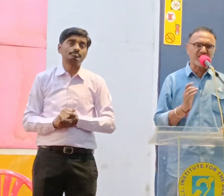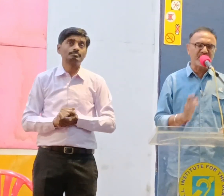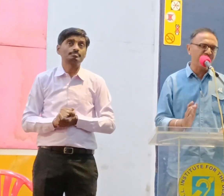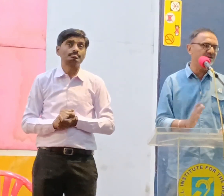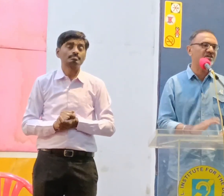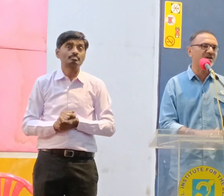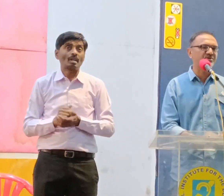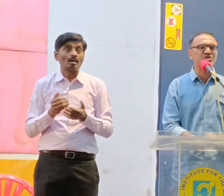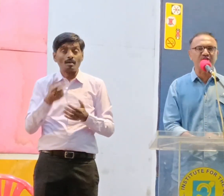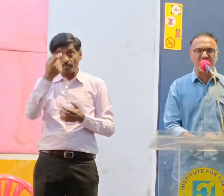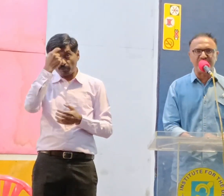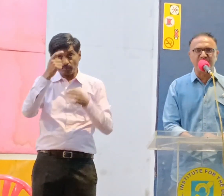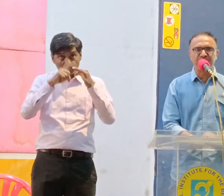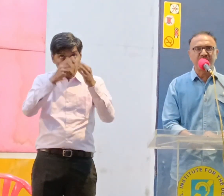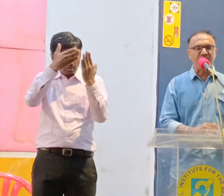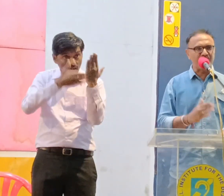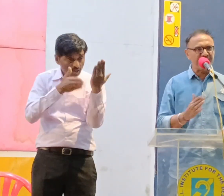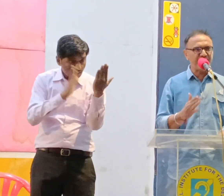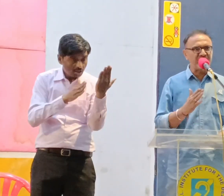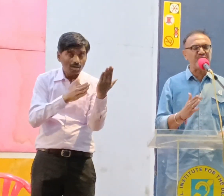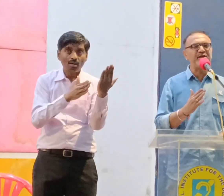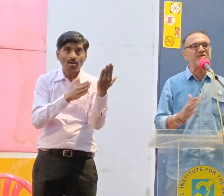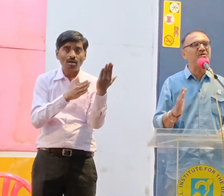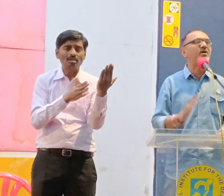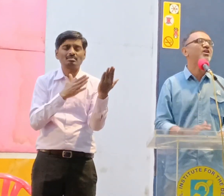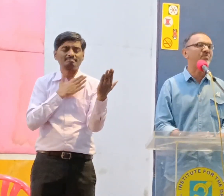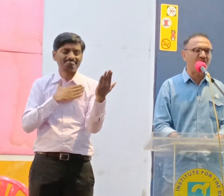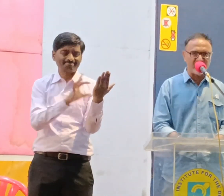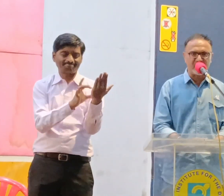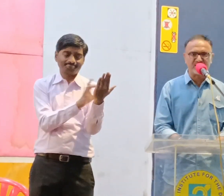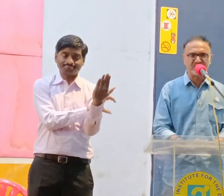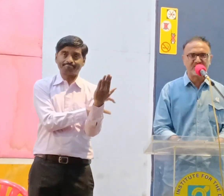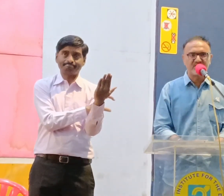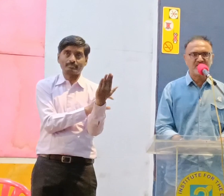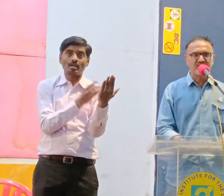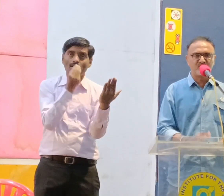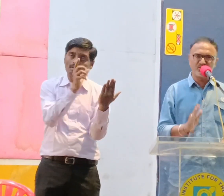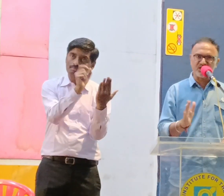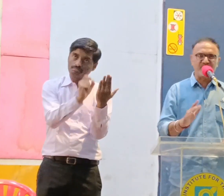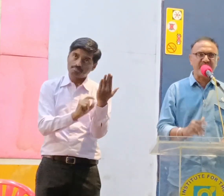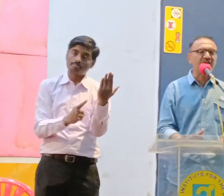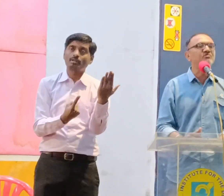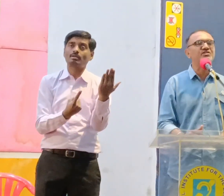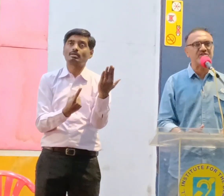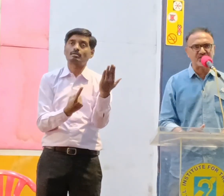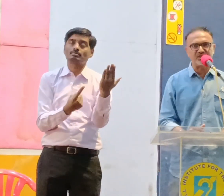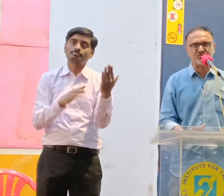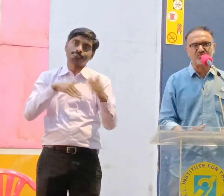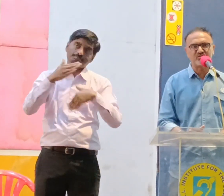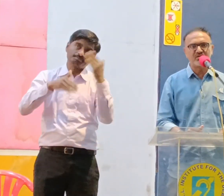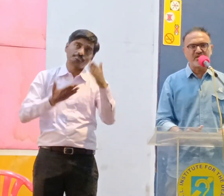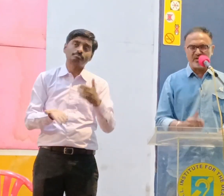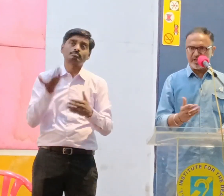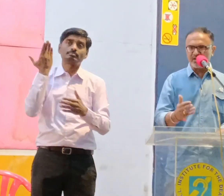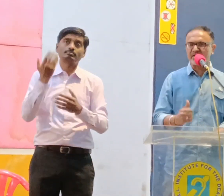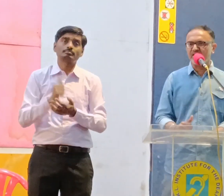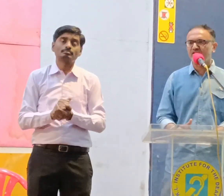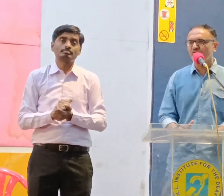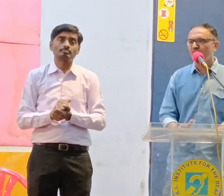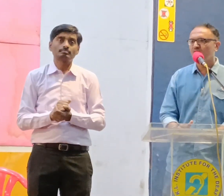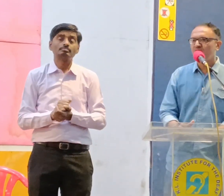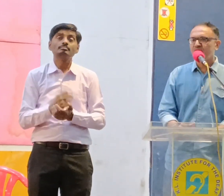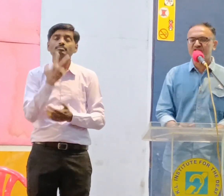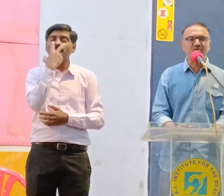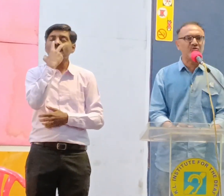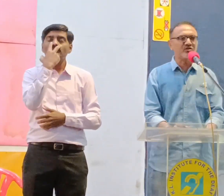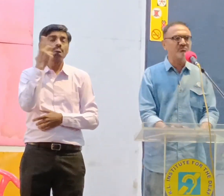અને એમાં કંઈ પણ અઘરા પ્રશ્ન આવે આપણે એને ધીમે ધીમે પાર પાડવાના છે, તો જ આપણે આગળ વધી શકીશું. હેલન